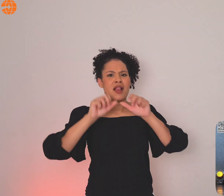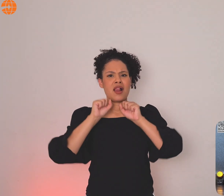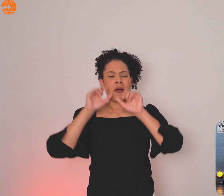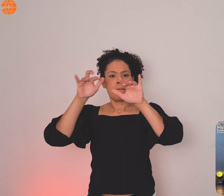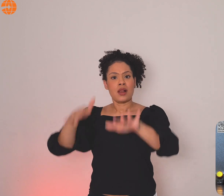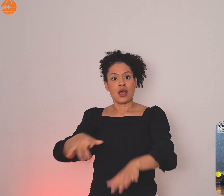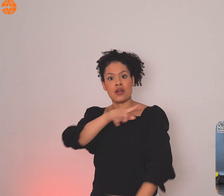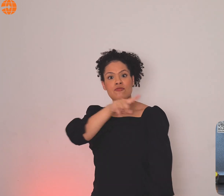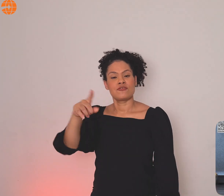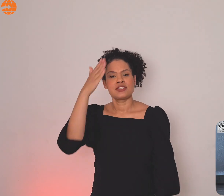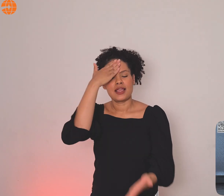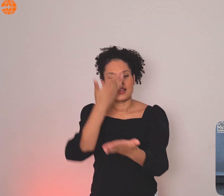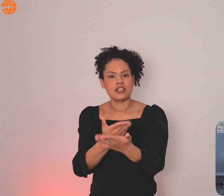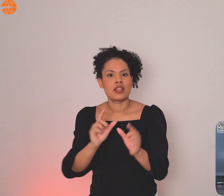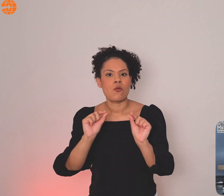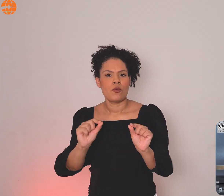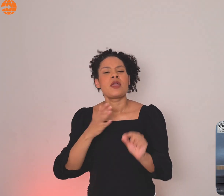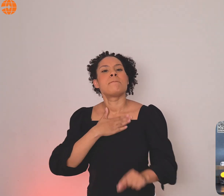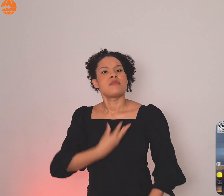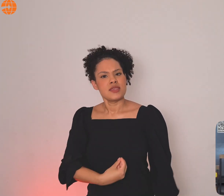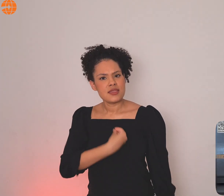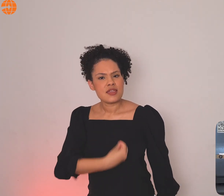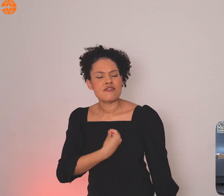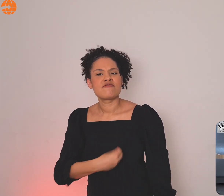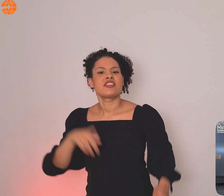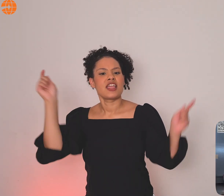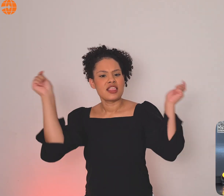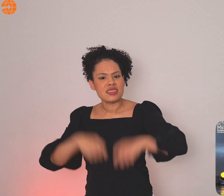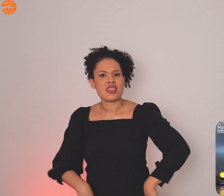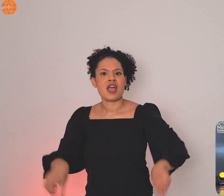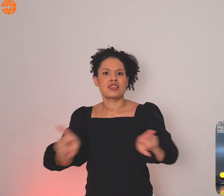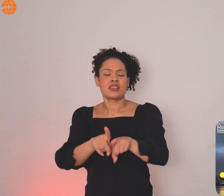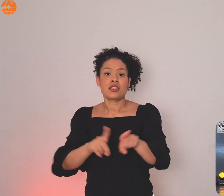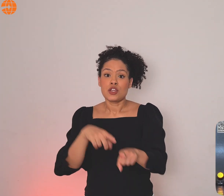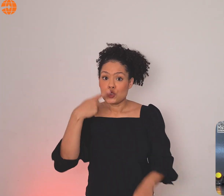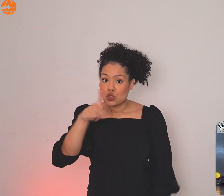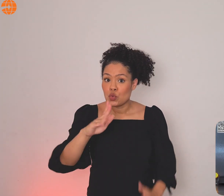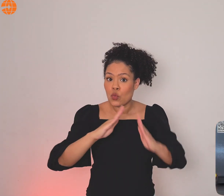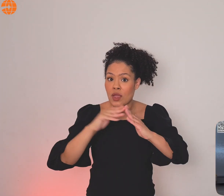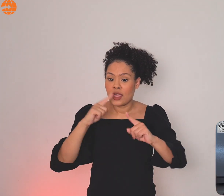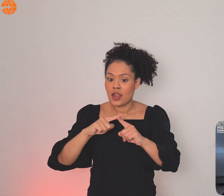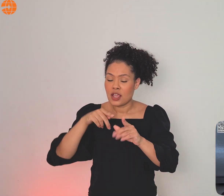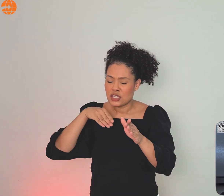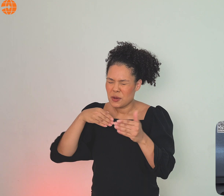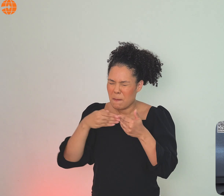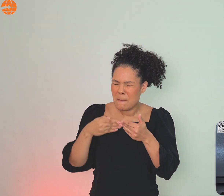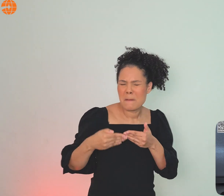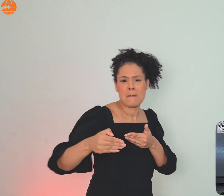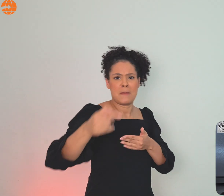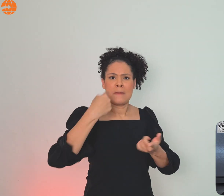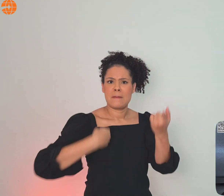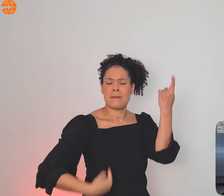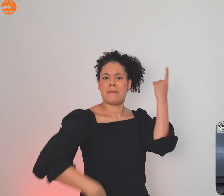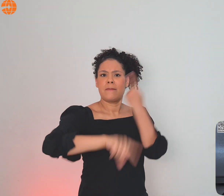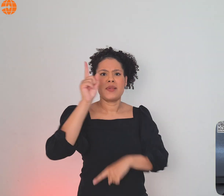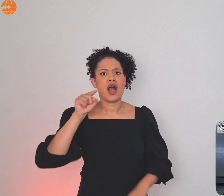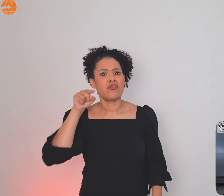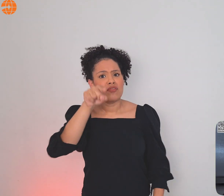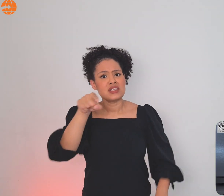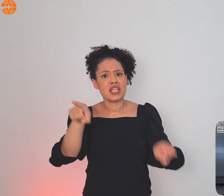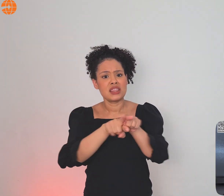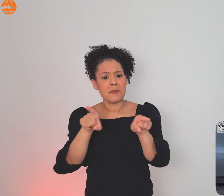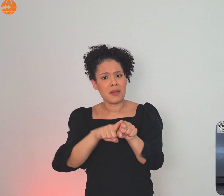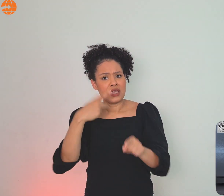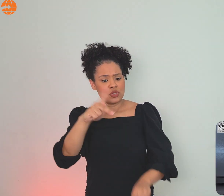pode acontecer na minha vida. Sua igreja está avançando, sua igreja está indo longe, você tem que ir longe, você tem que acreditar. A